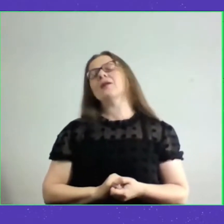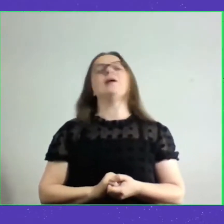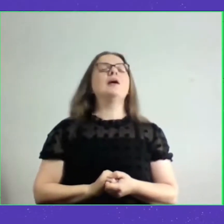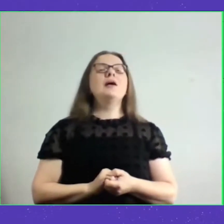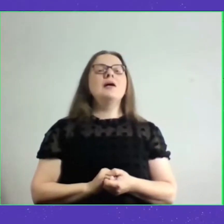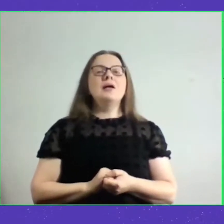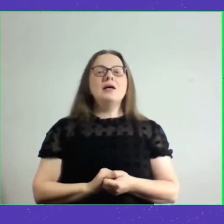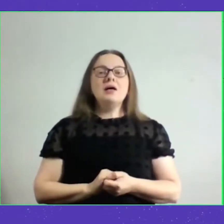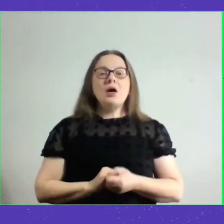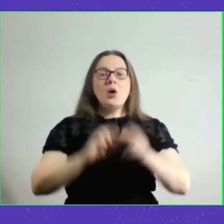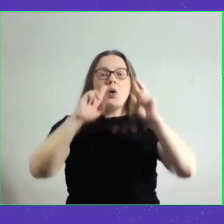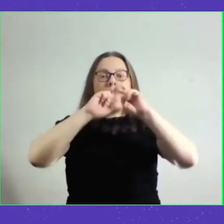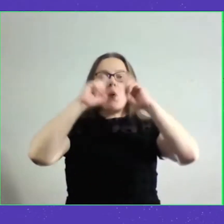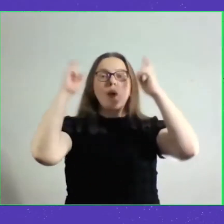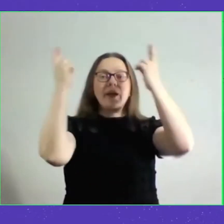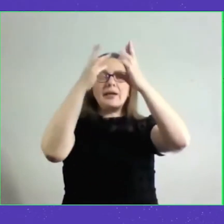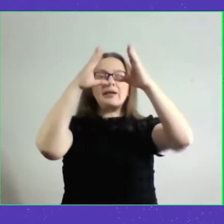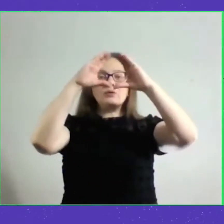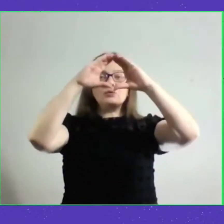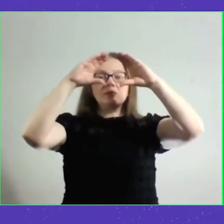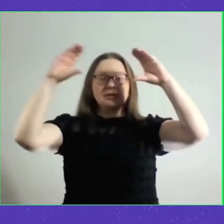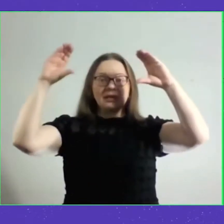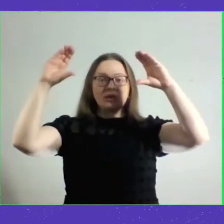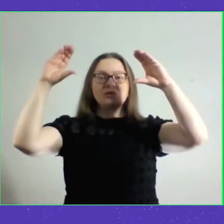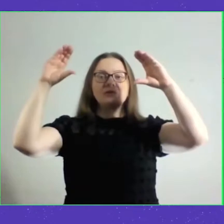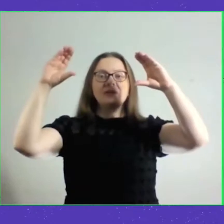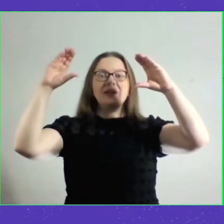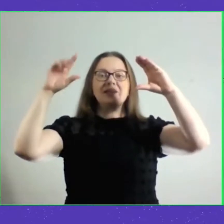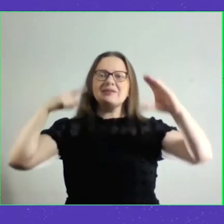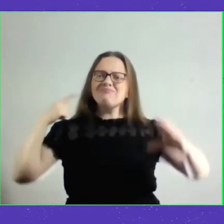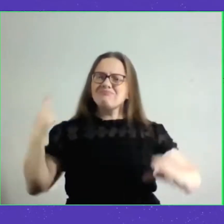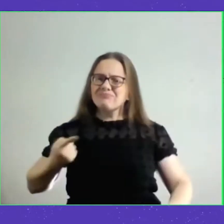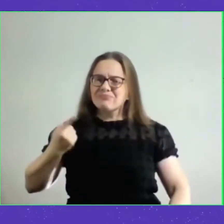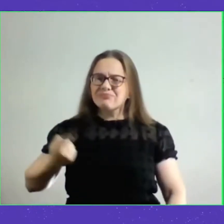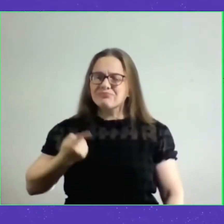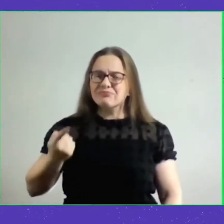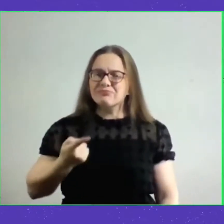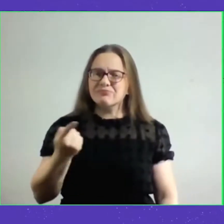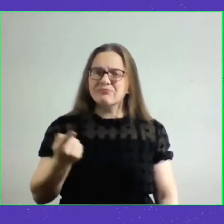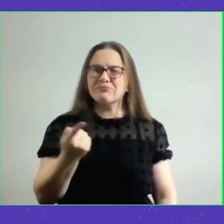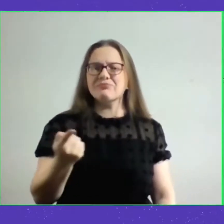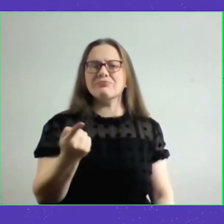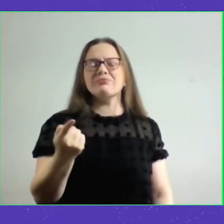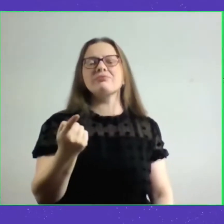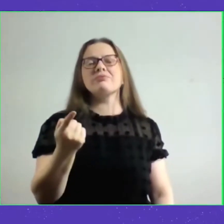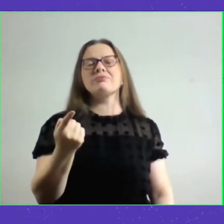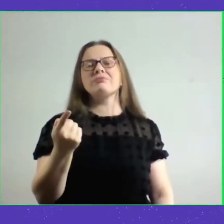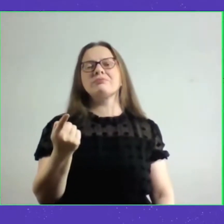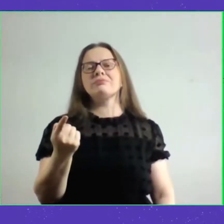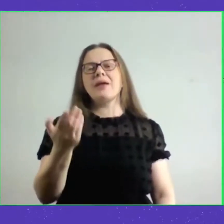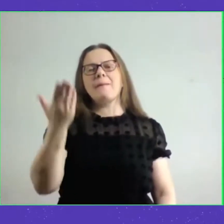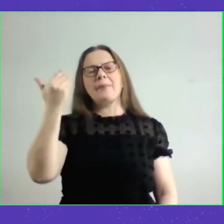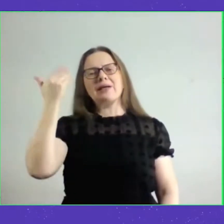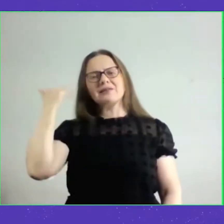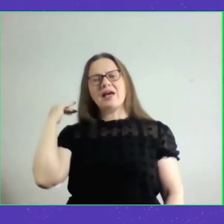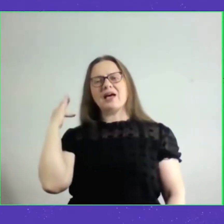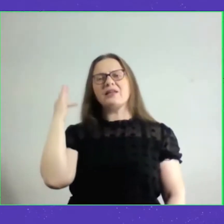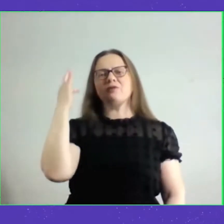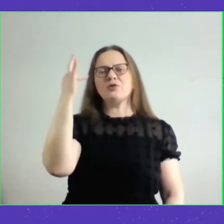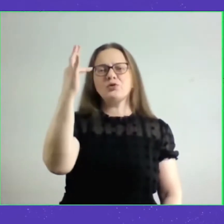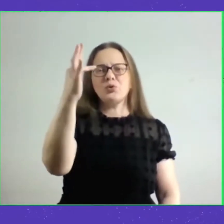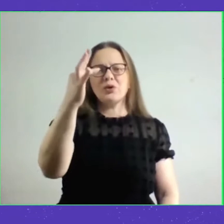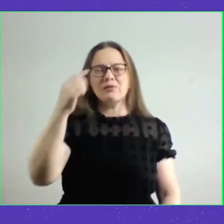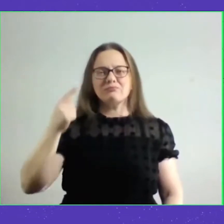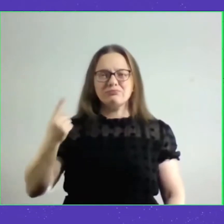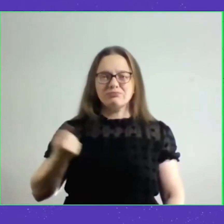Nós vimos um diagrama, né, que mostra todo o reino de Deus e a sua abrangência.